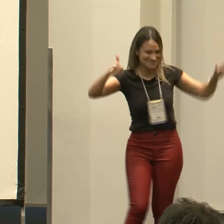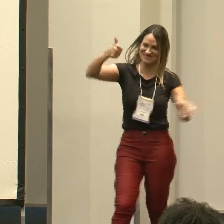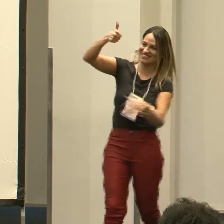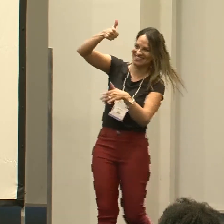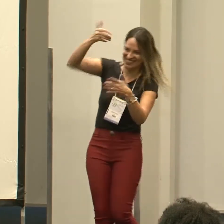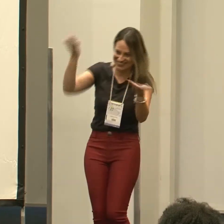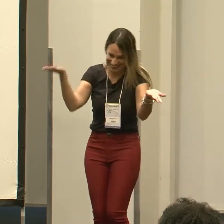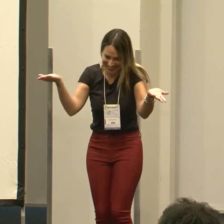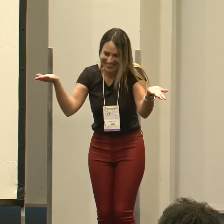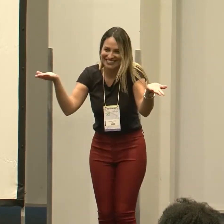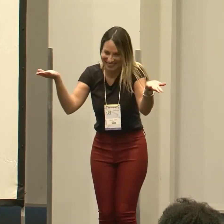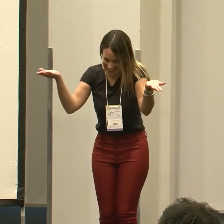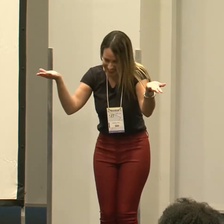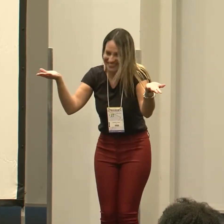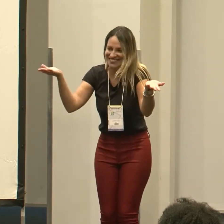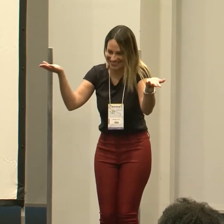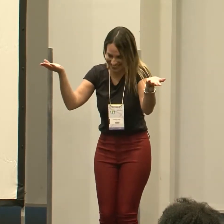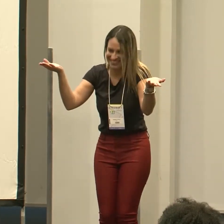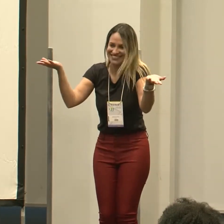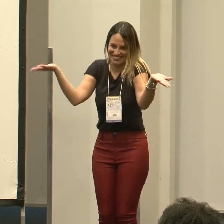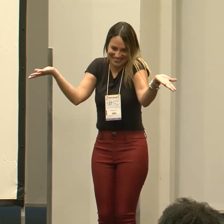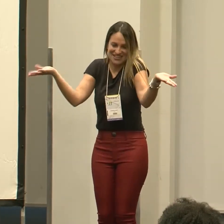pensando no Brasil, claro, né?